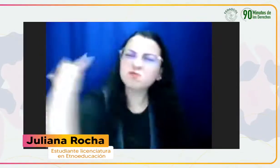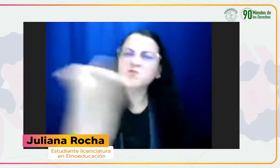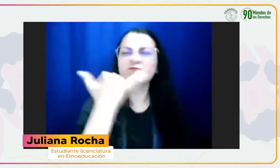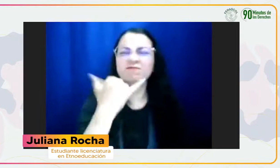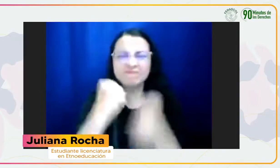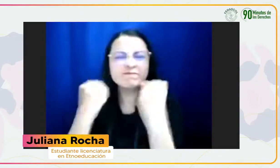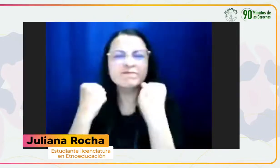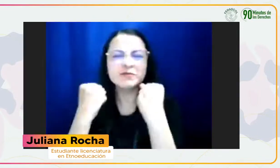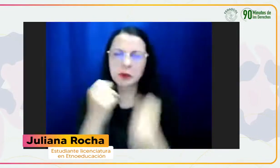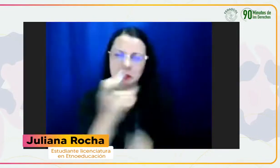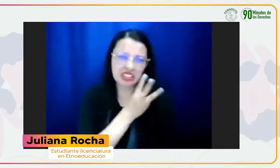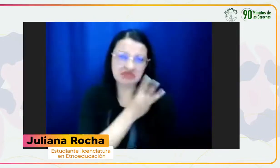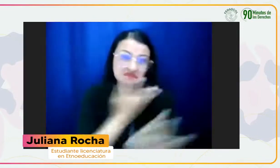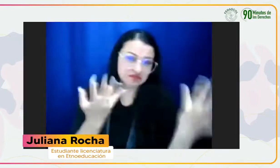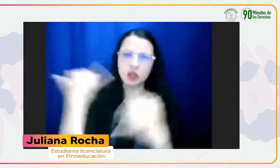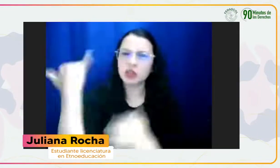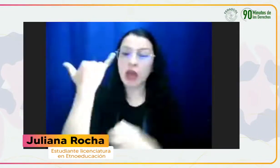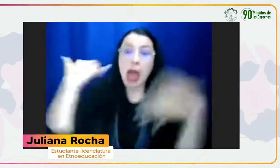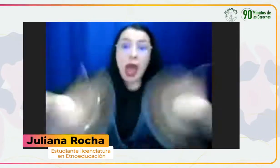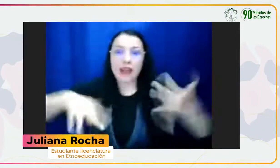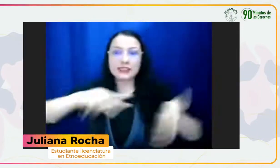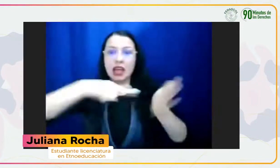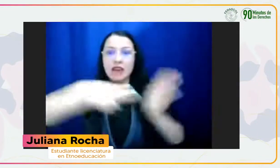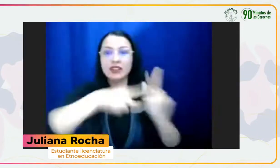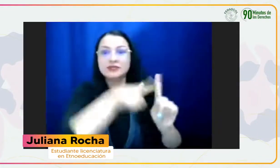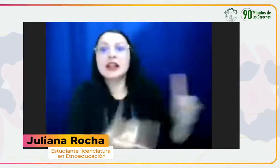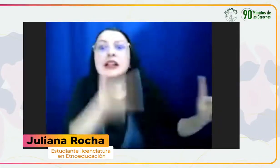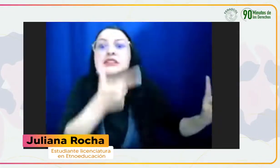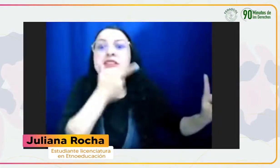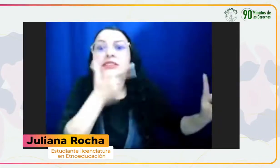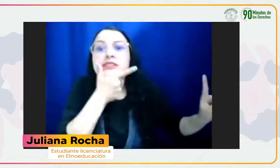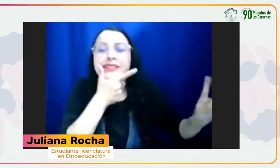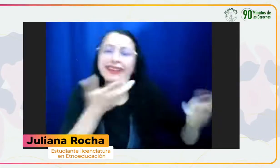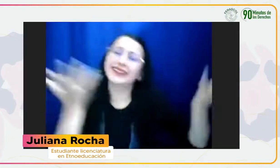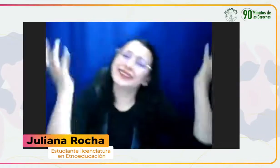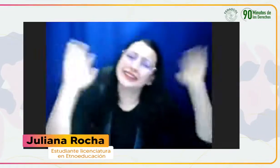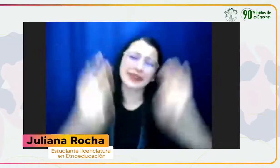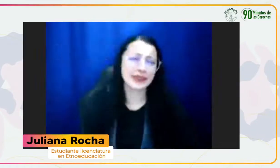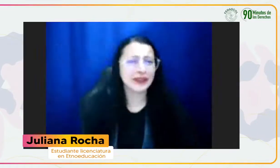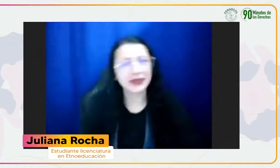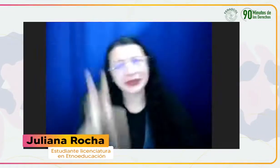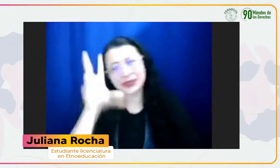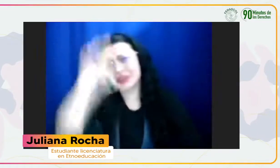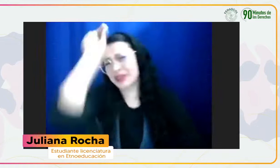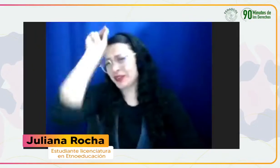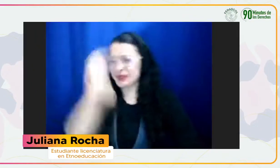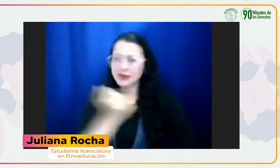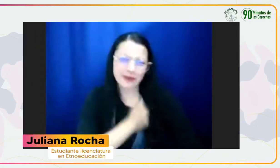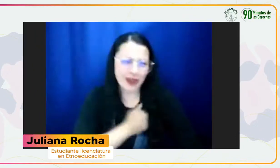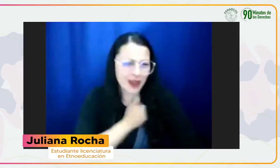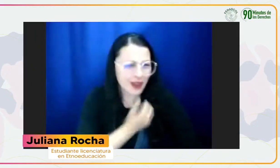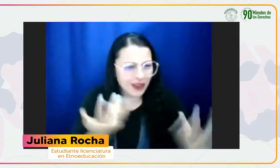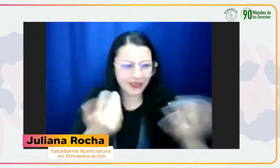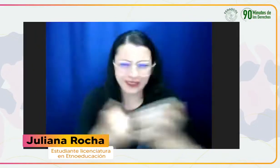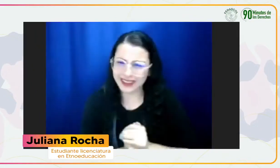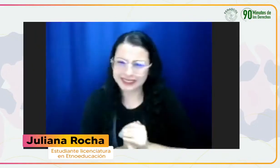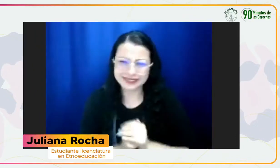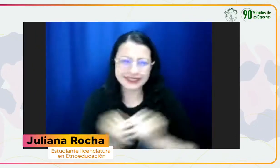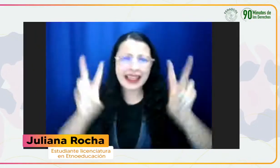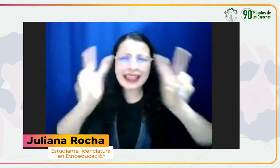¿no? También vemos, no sé, color verde que es tema militar o entonces si la mujer usa estos colores ya es una